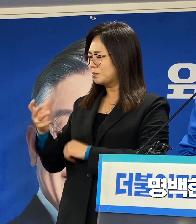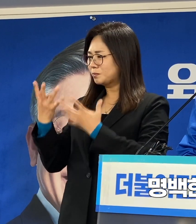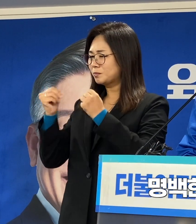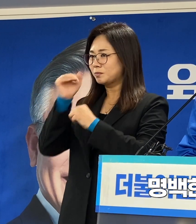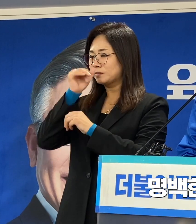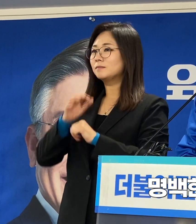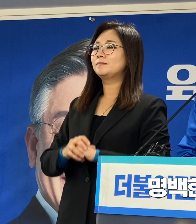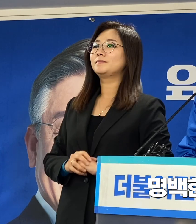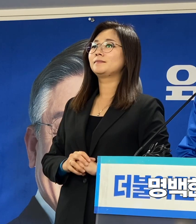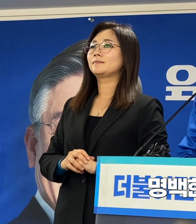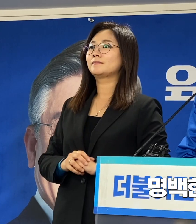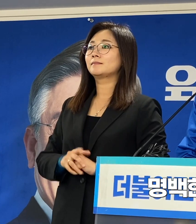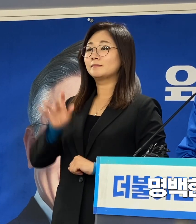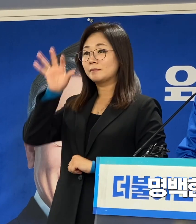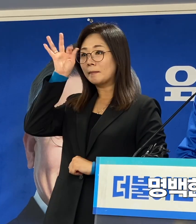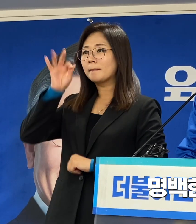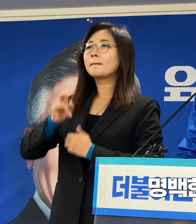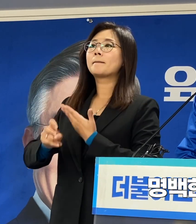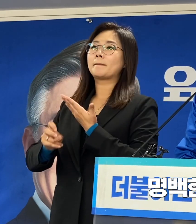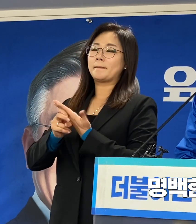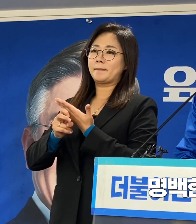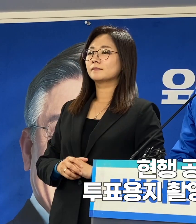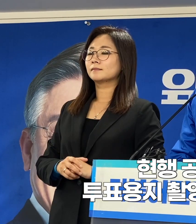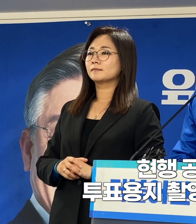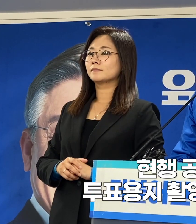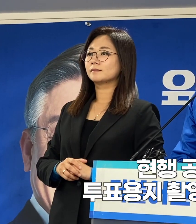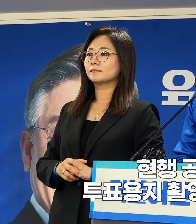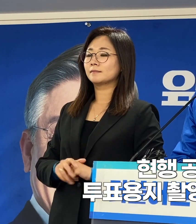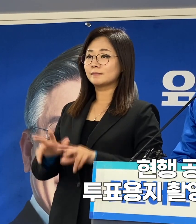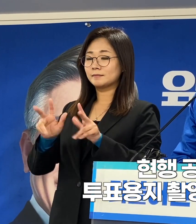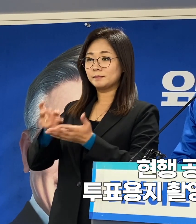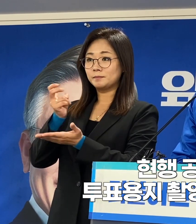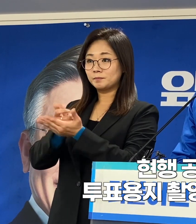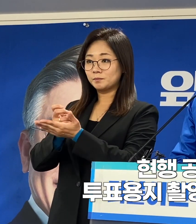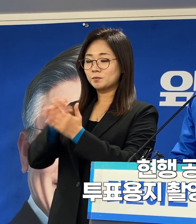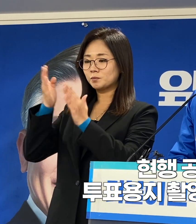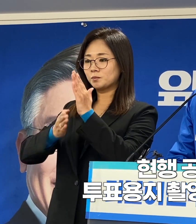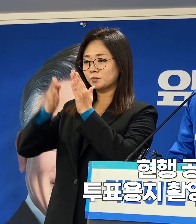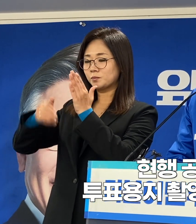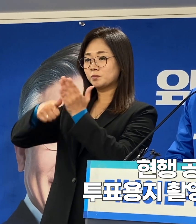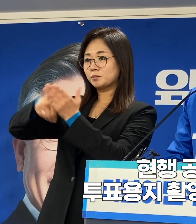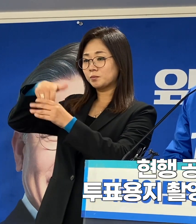합니다. 명백한 불법 행위입니다. 현행